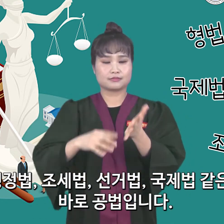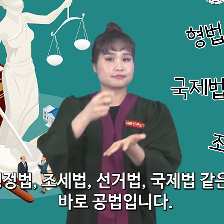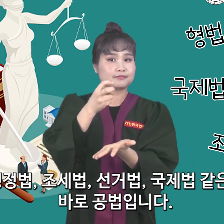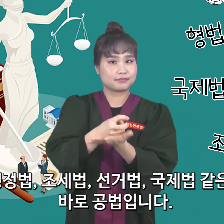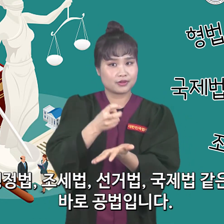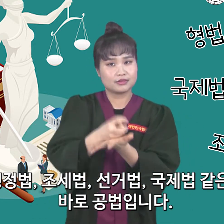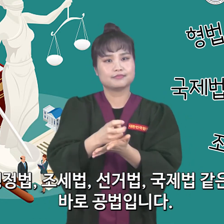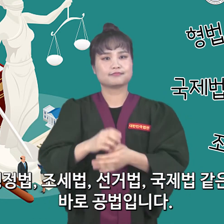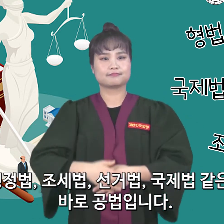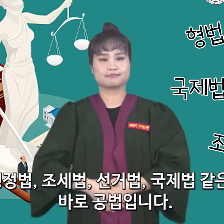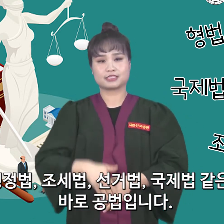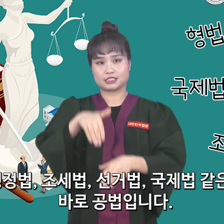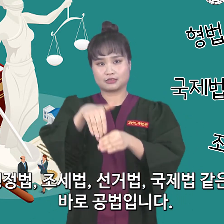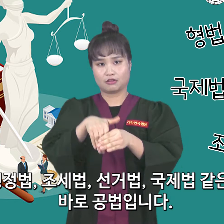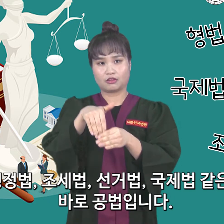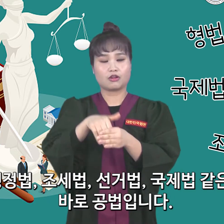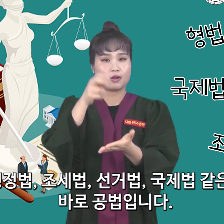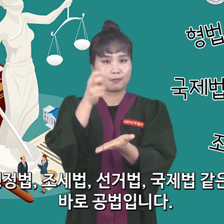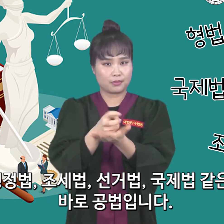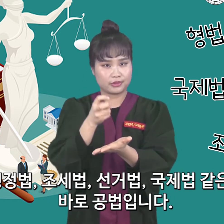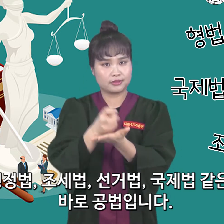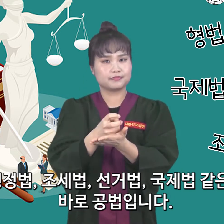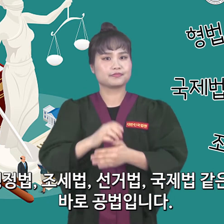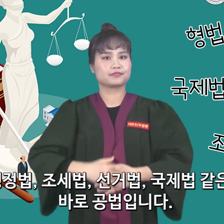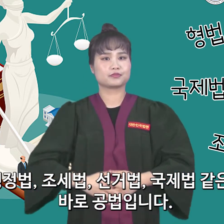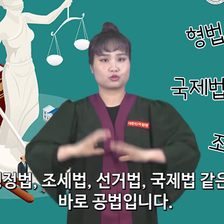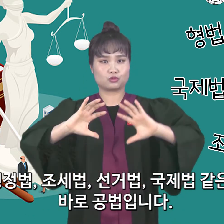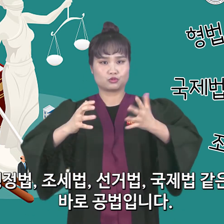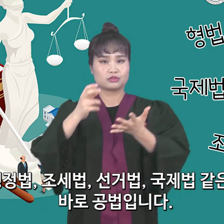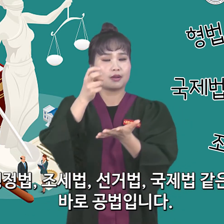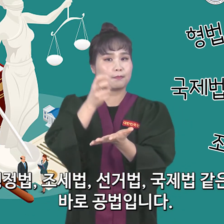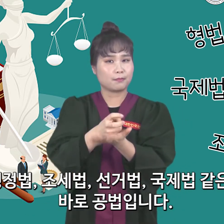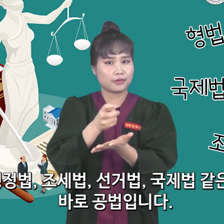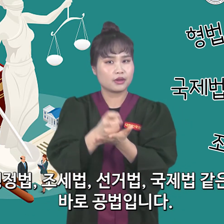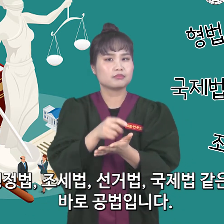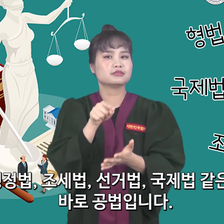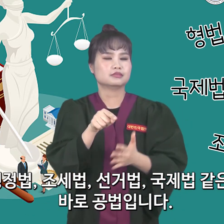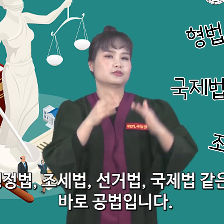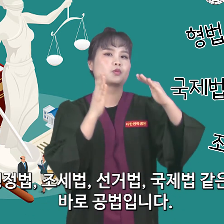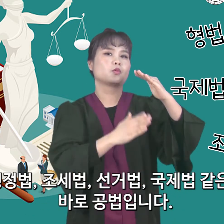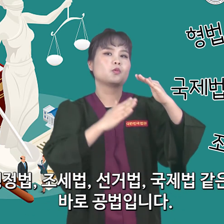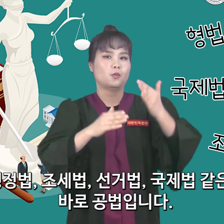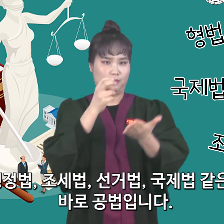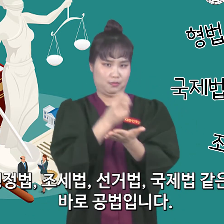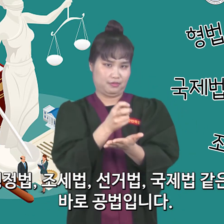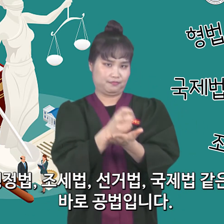조세법, 선거법, 국제법 같은 것들이 바로